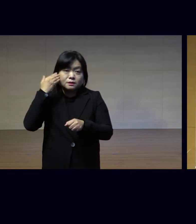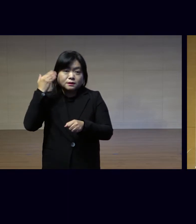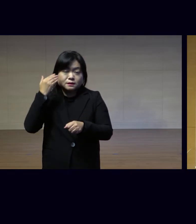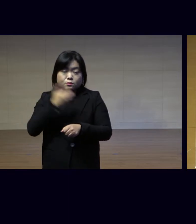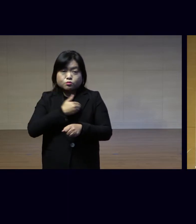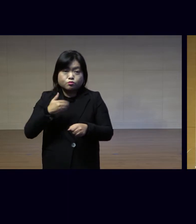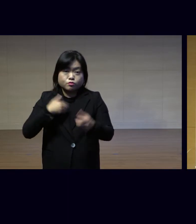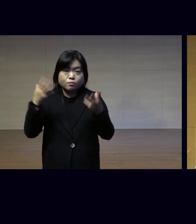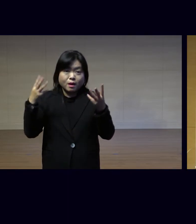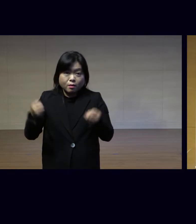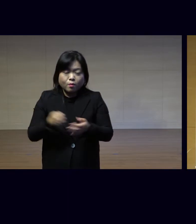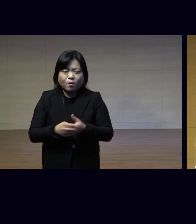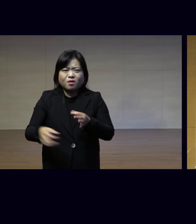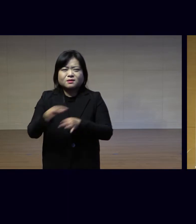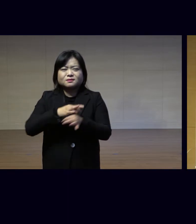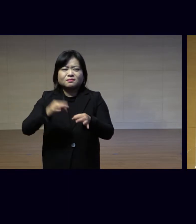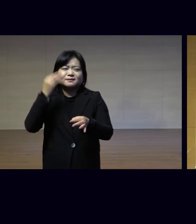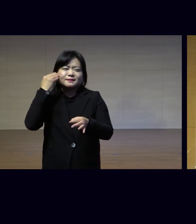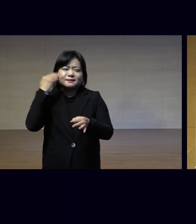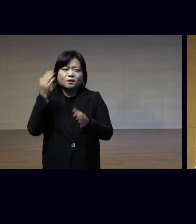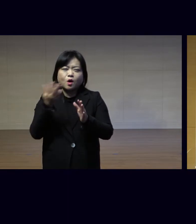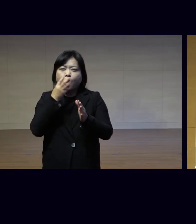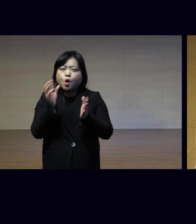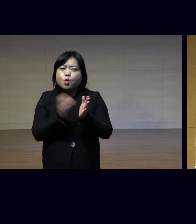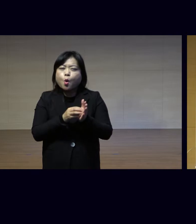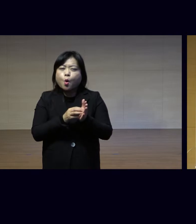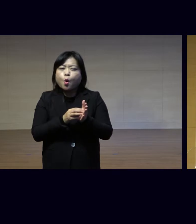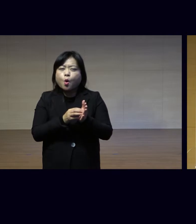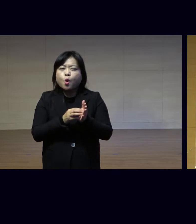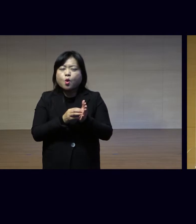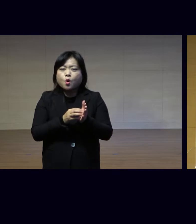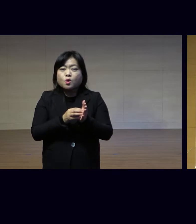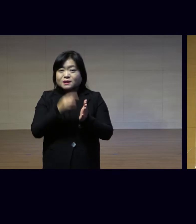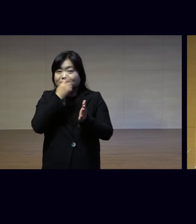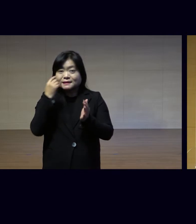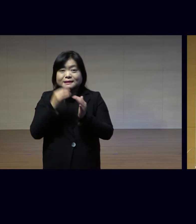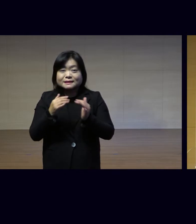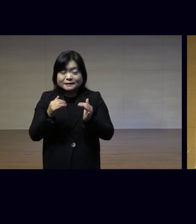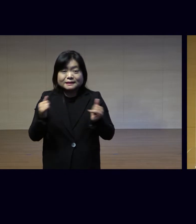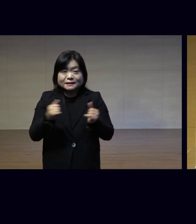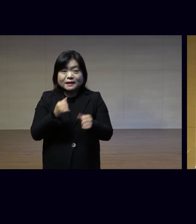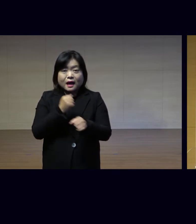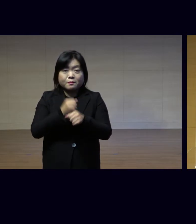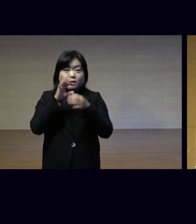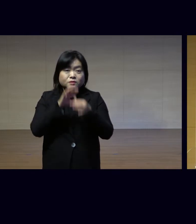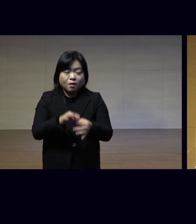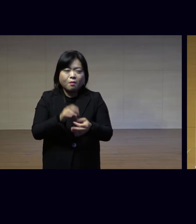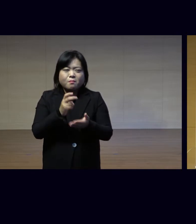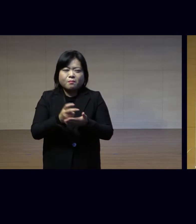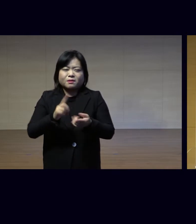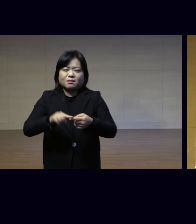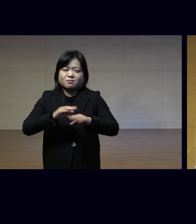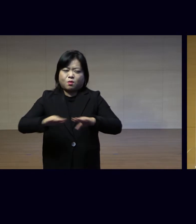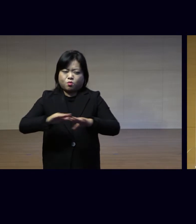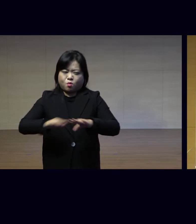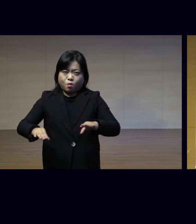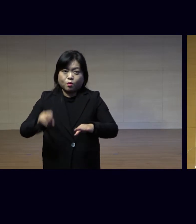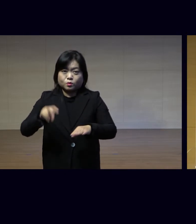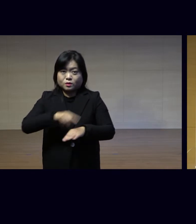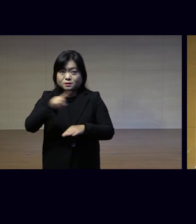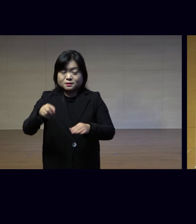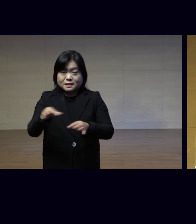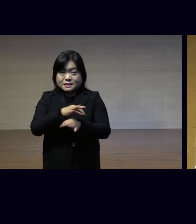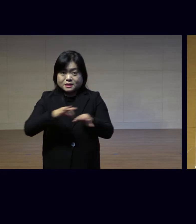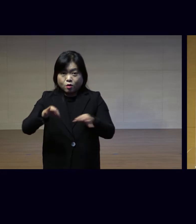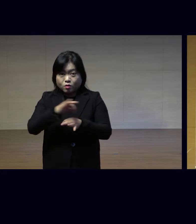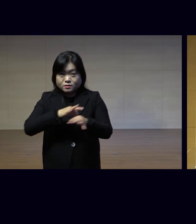풍부했고, 또 경제 지식은 공증인을 하면서 법적인 문제를 많이 다뤘고 자기가 현장에서 그런